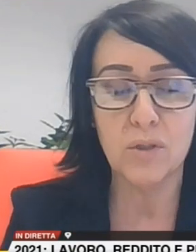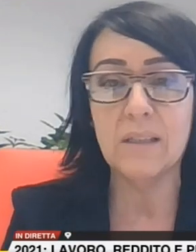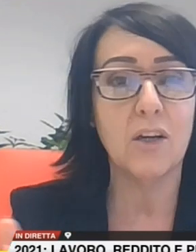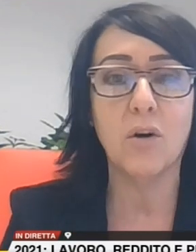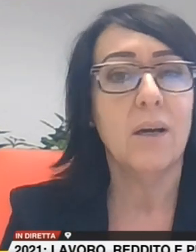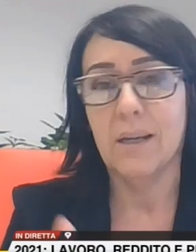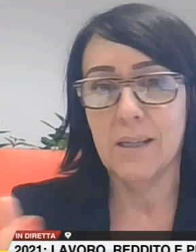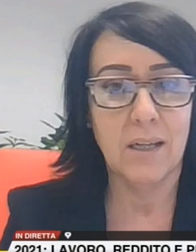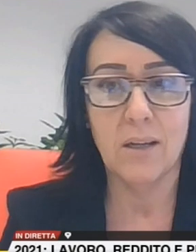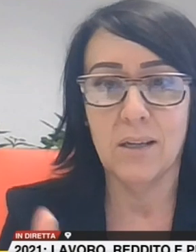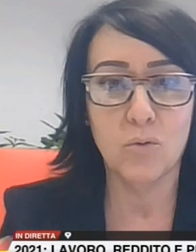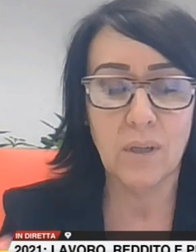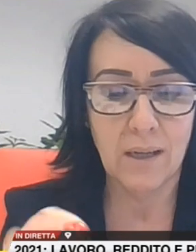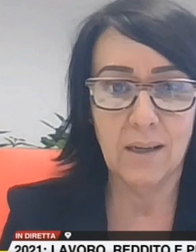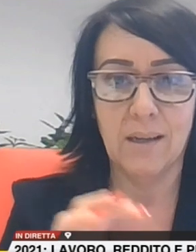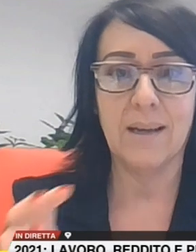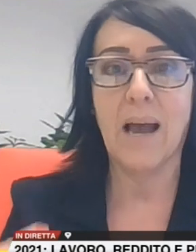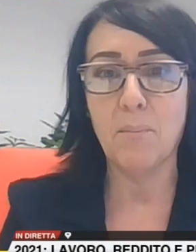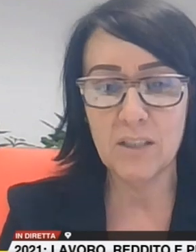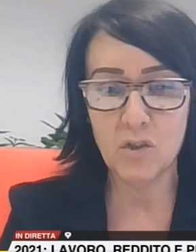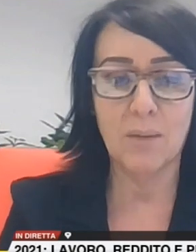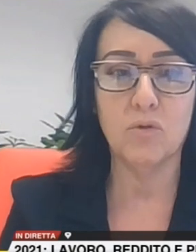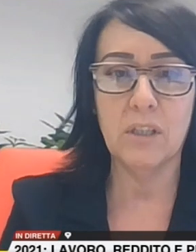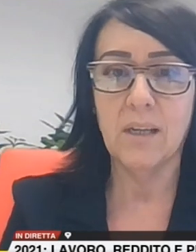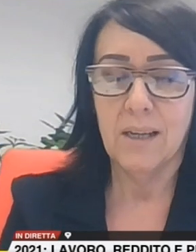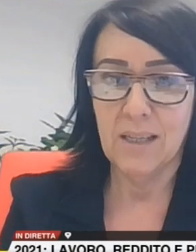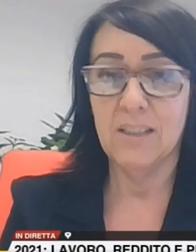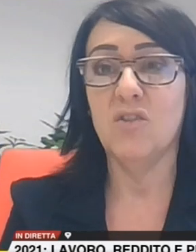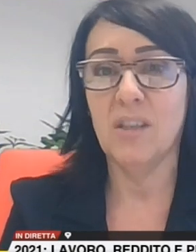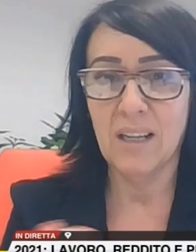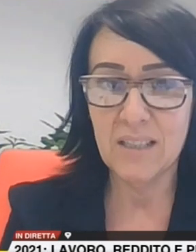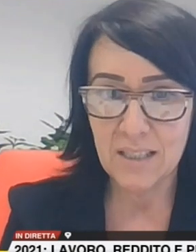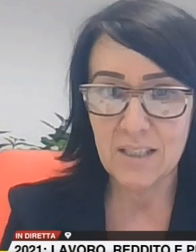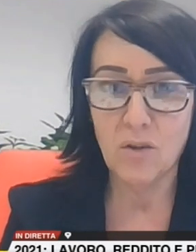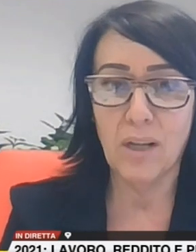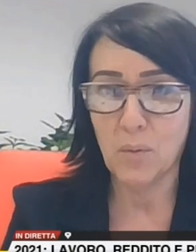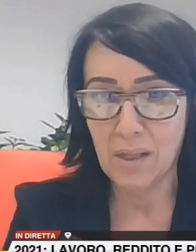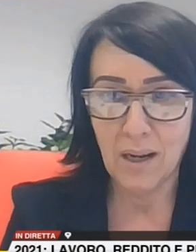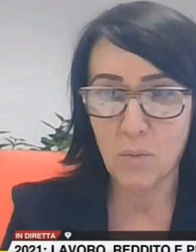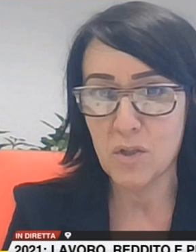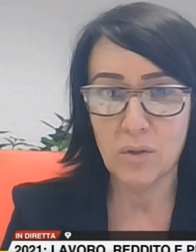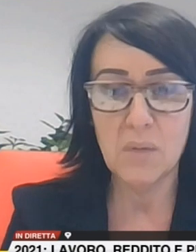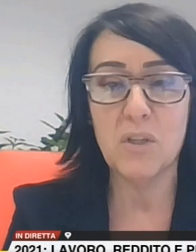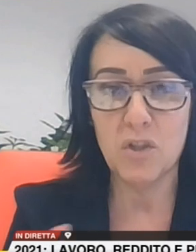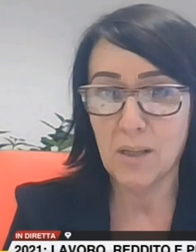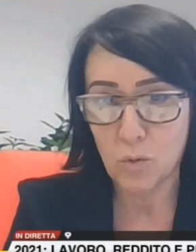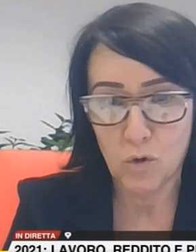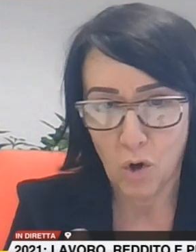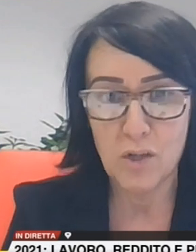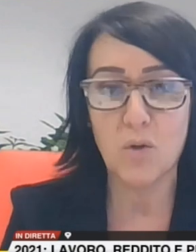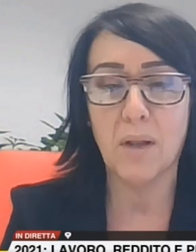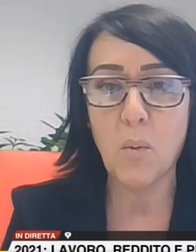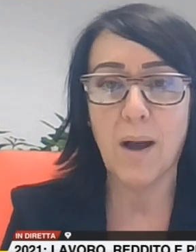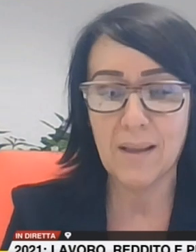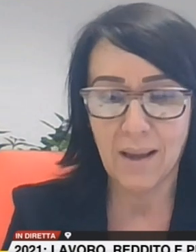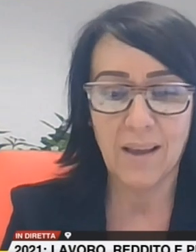bonus idrico, tutta la gamma, diciamo, di digitalizzazione, quindi l'acquisto dei PC, tutto ciò